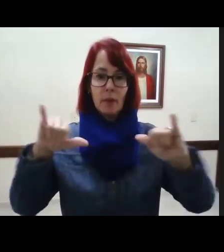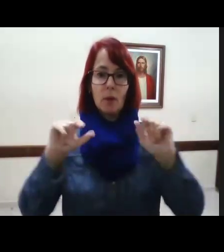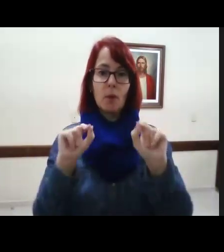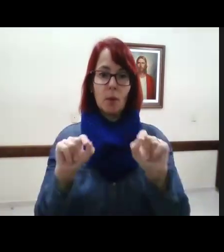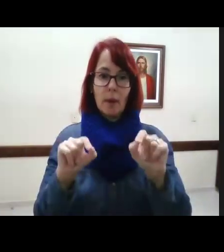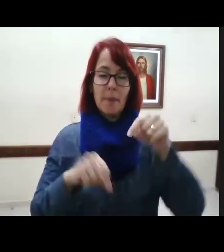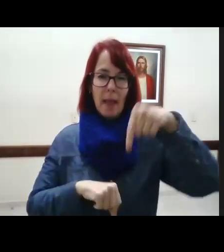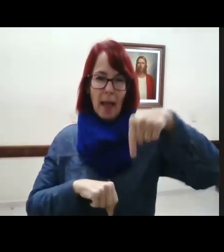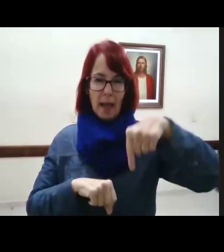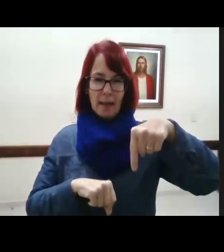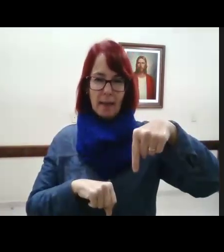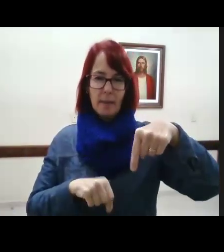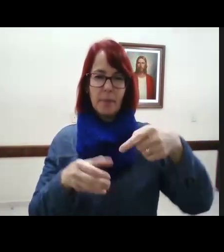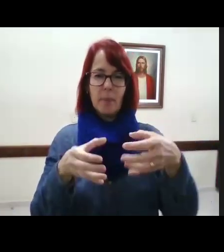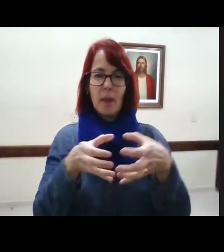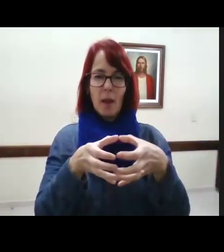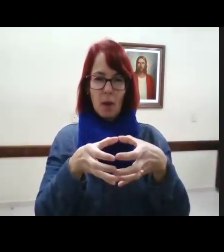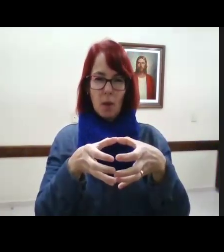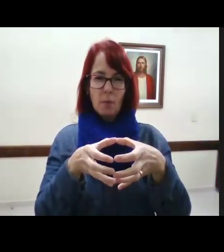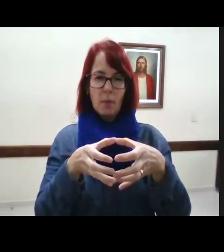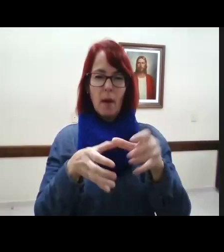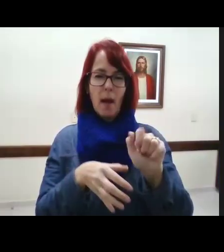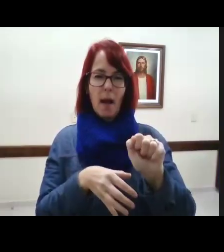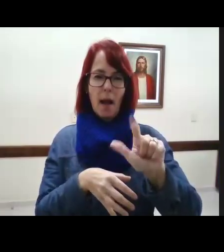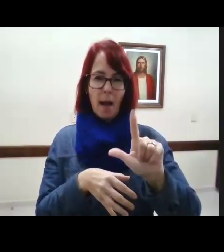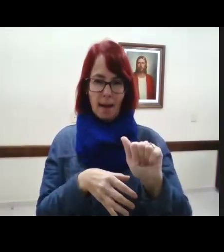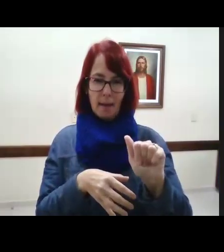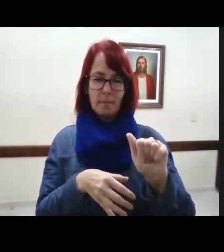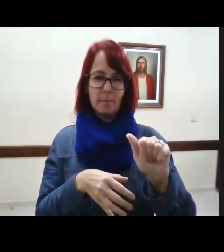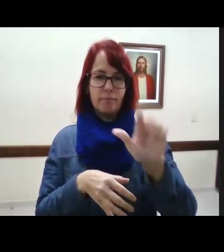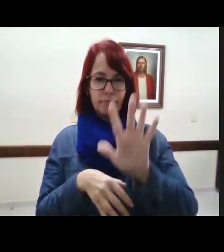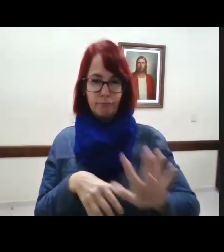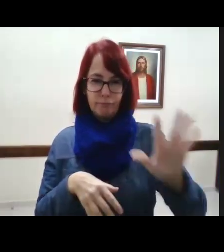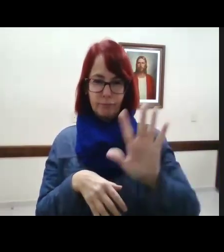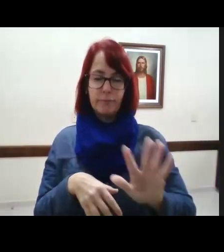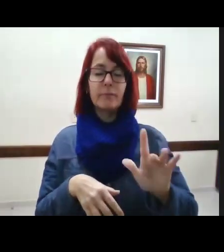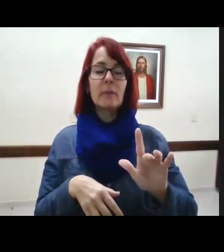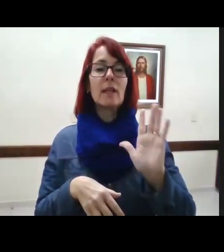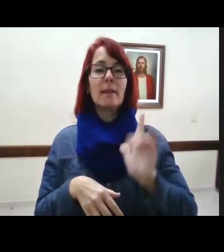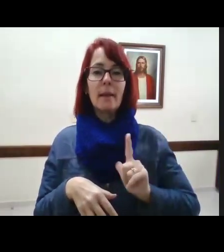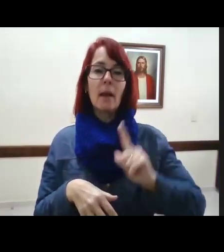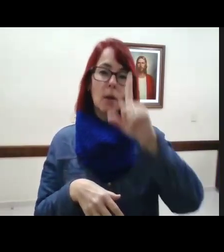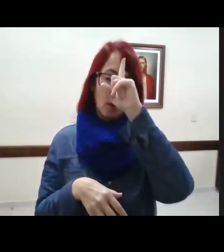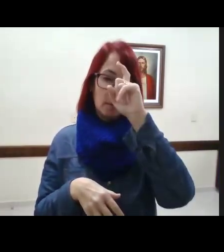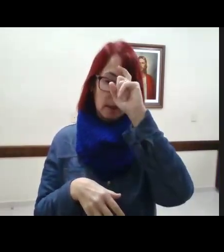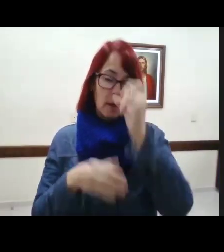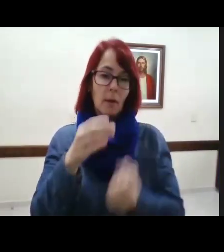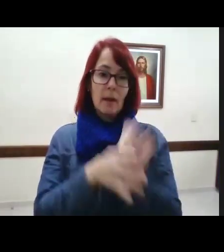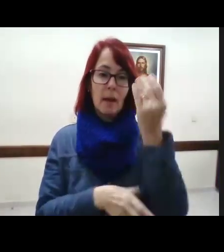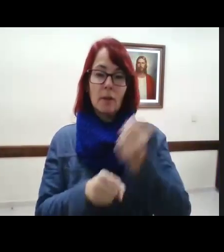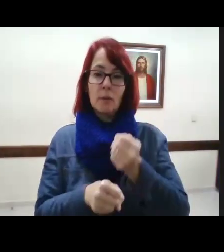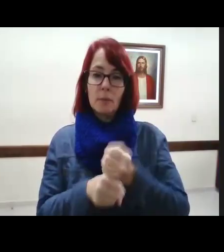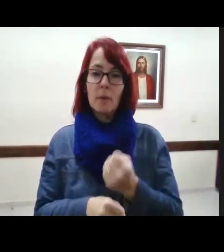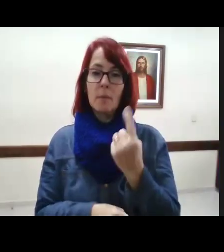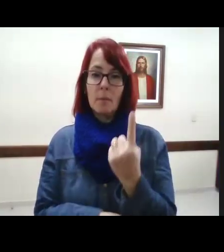aqui na região da nossa ala, há um hospital que foi fundado em 1958. Esse hospital